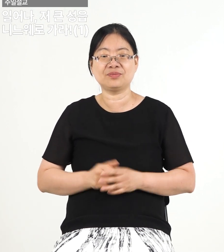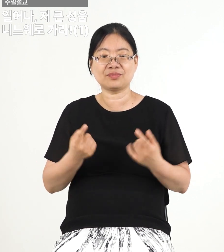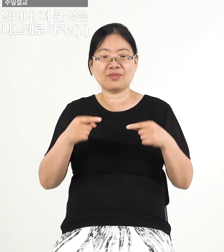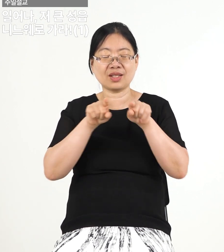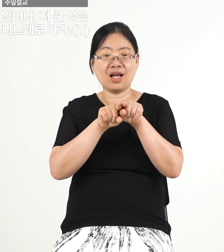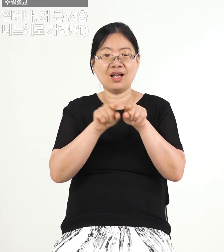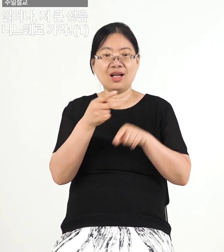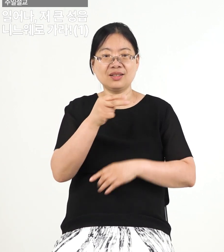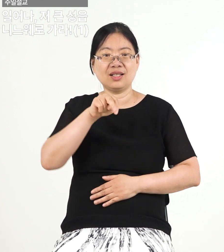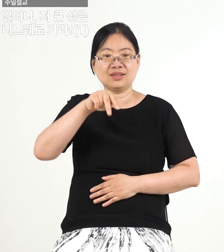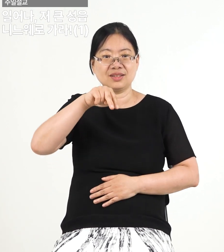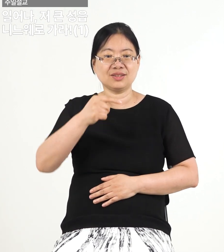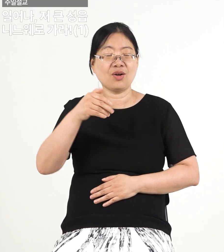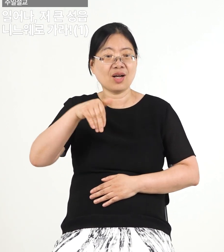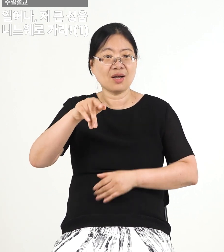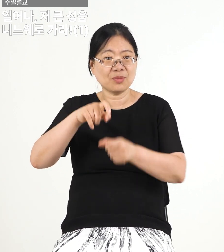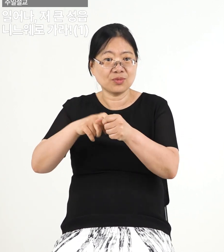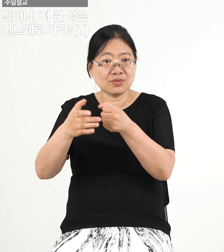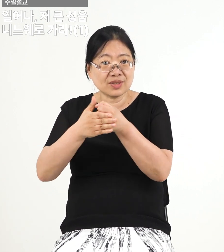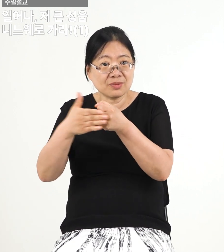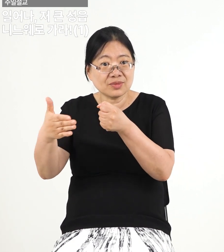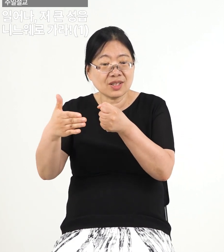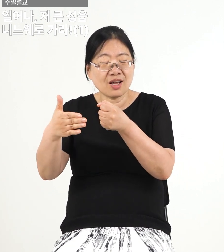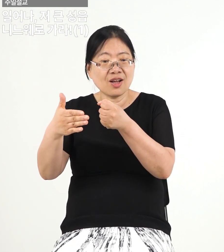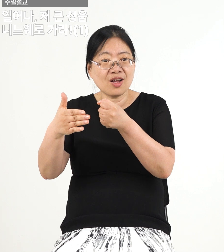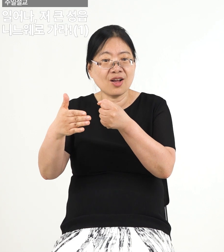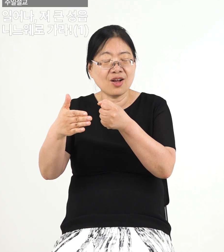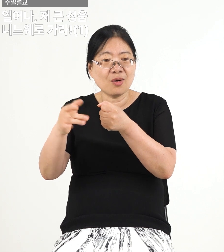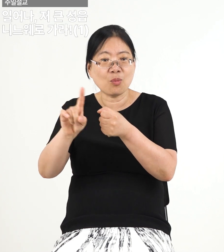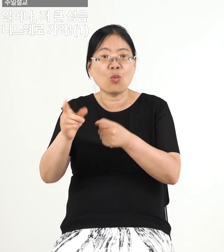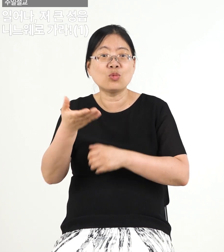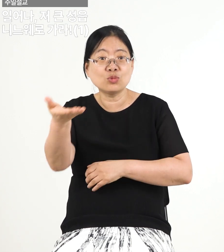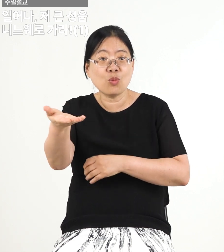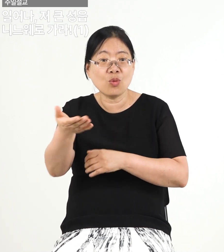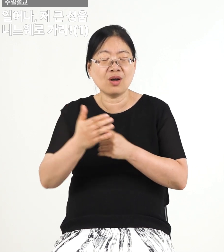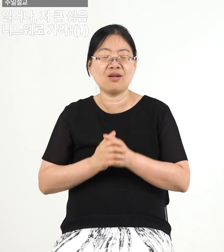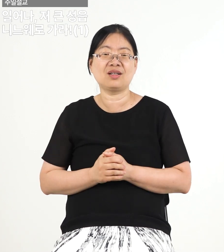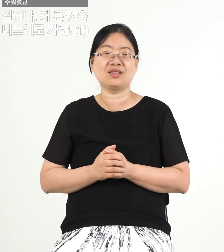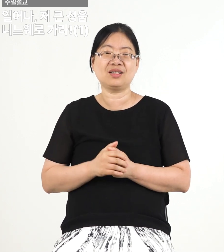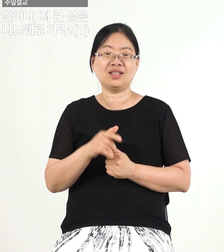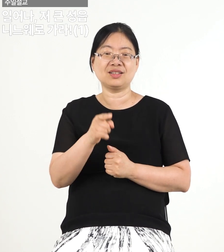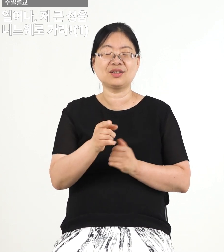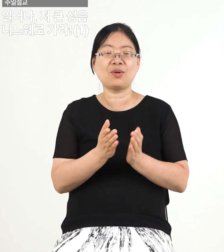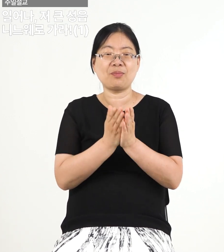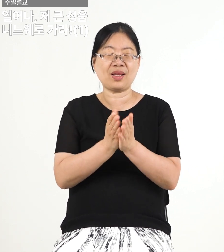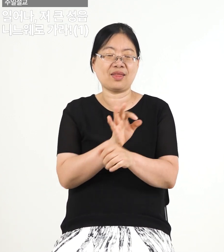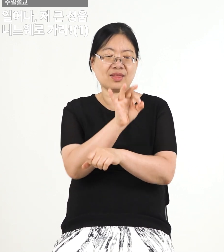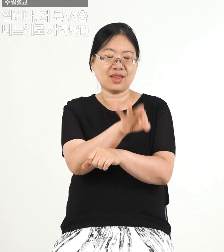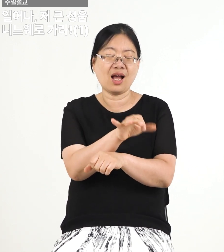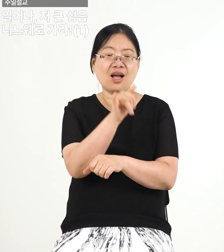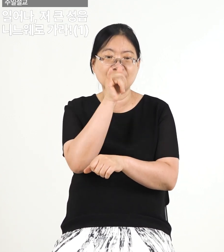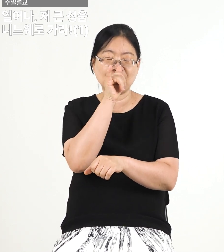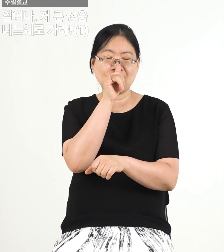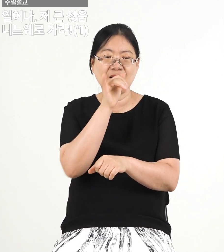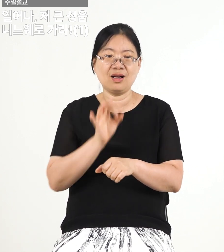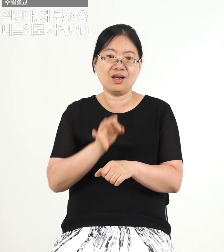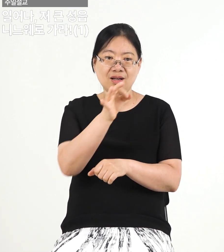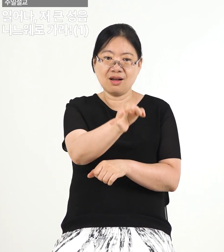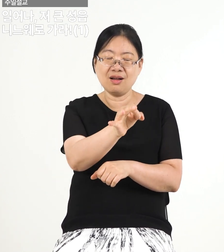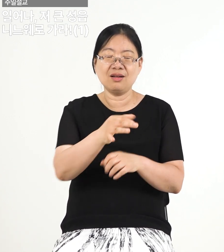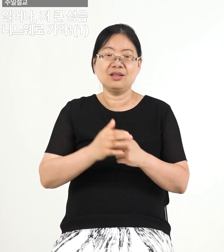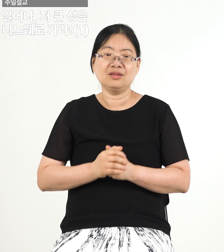함께 다시스로 가려고 뭘 주고? 그 뱃삭스를 주고. 여긴